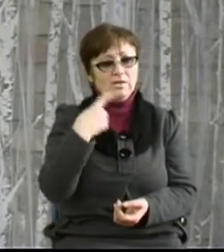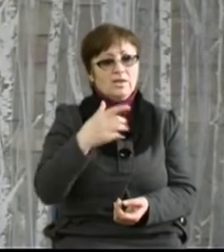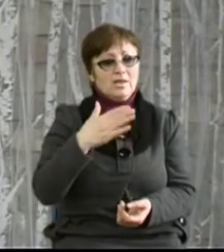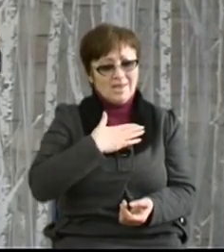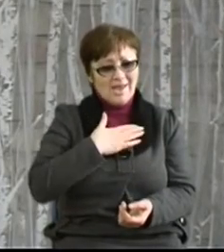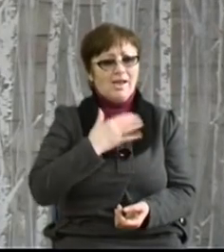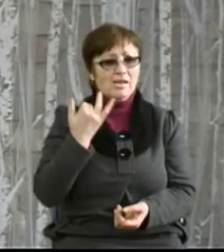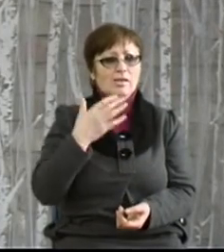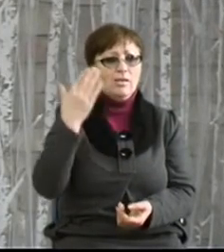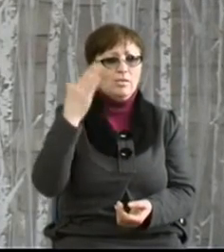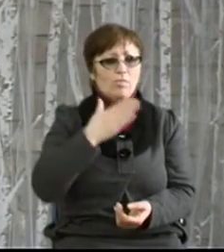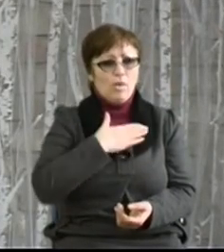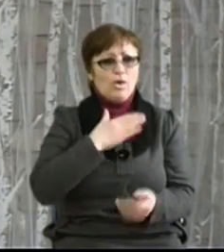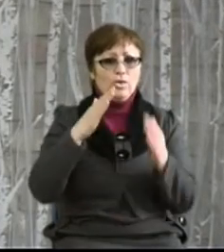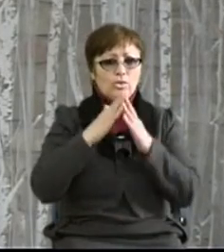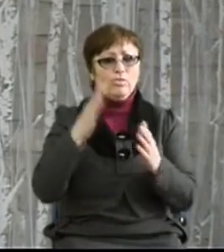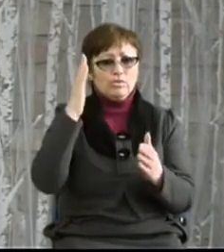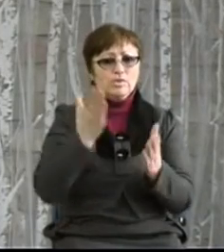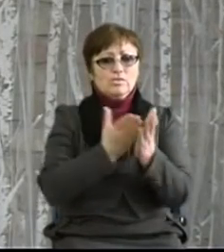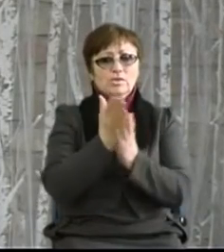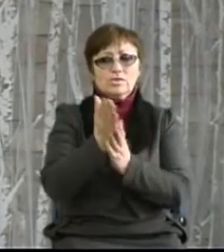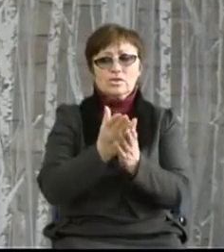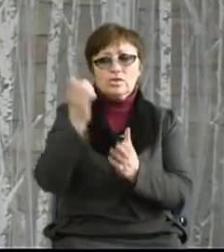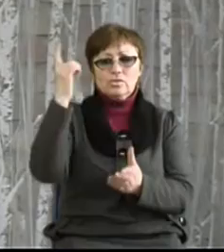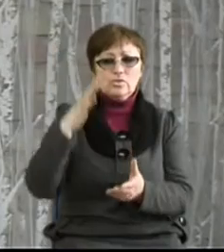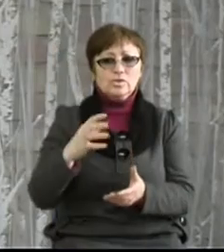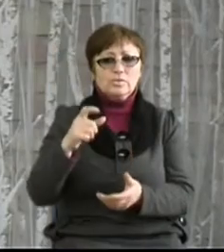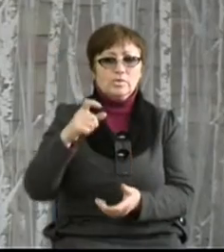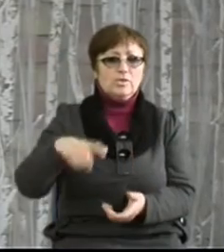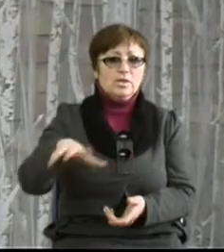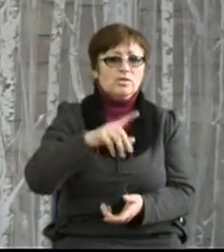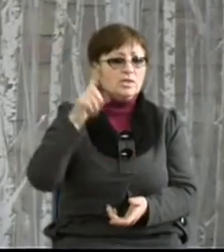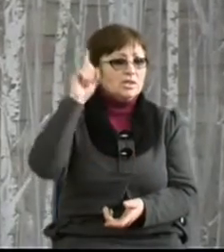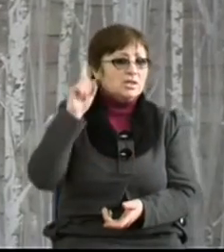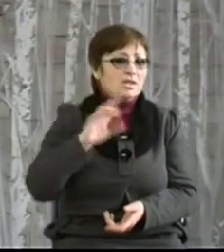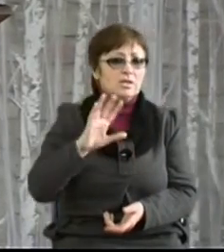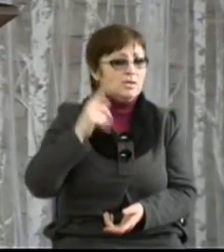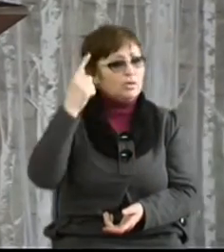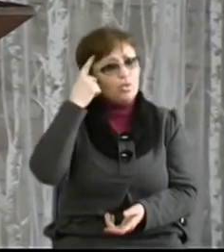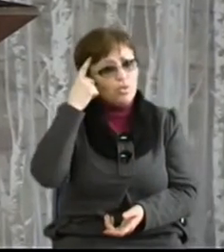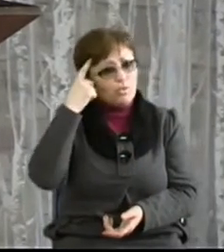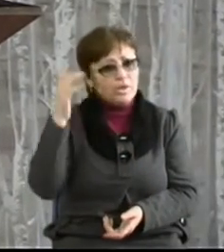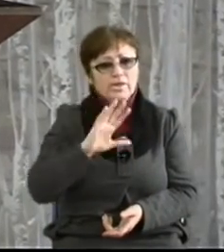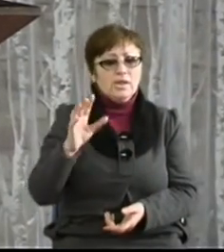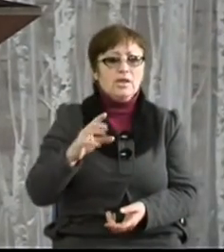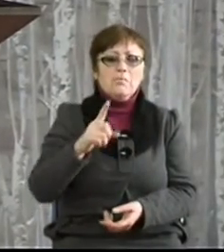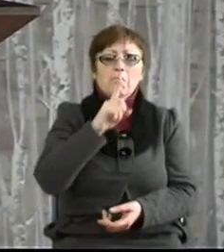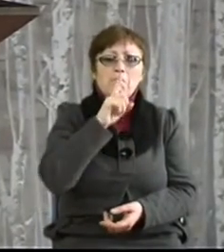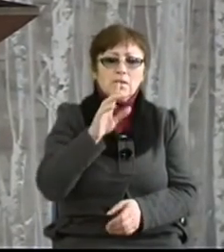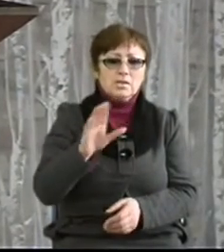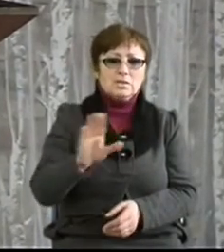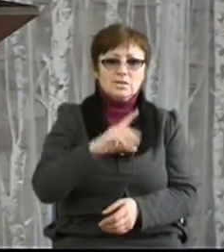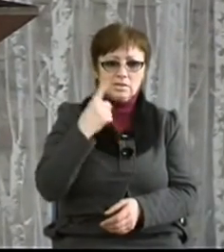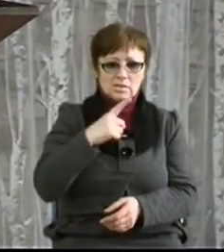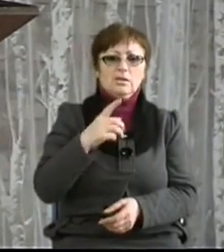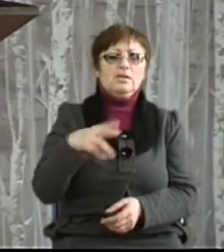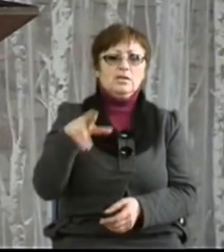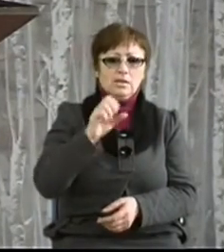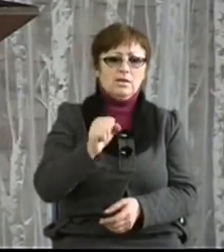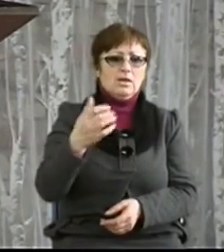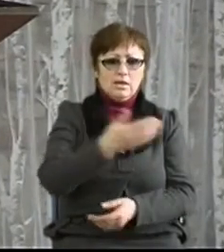будем служить Господу. И народ израильский тогда вообще не задумывался, не молчал, а четко сказал: нет, и мы